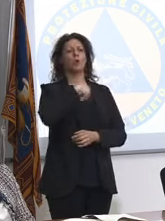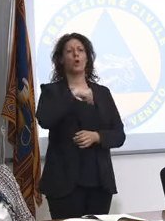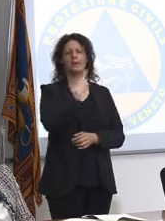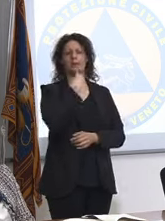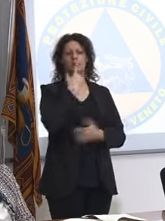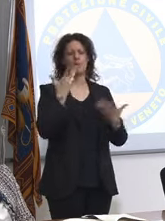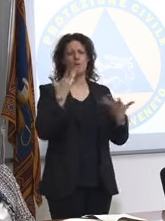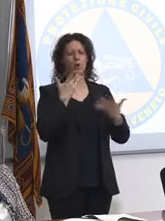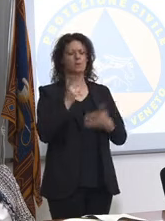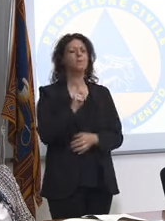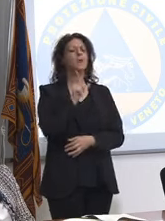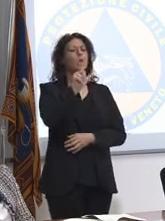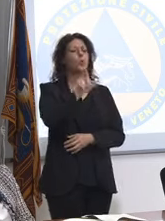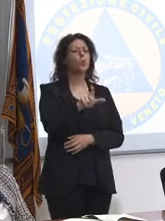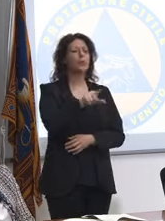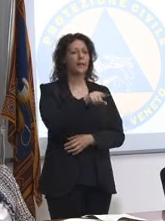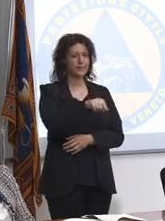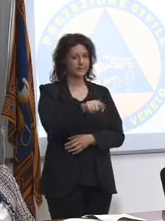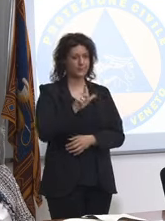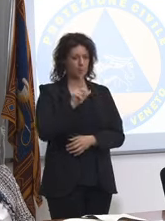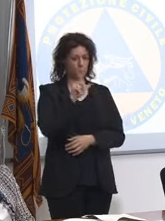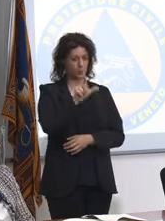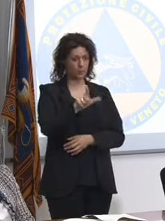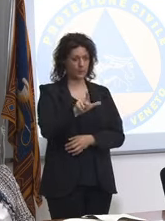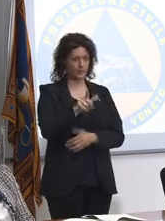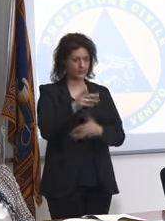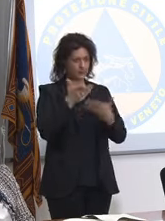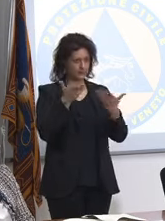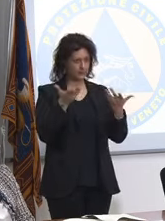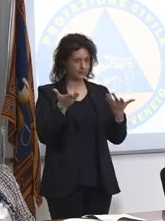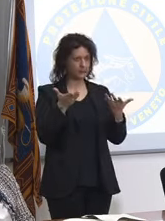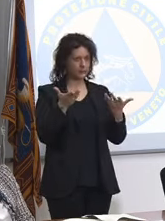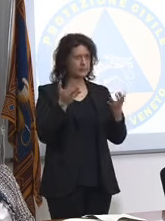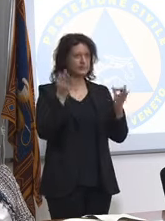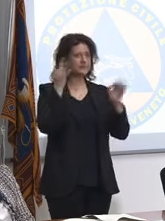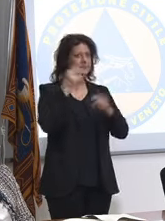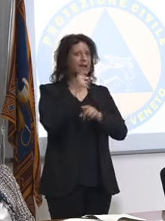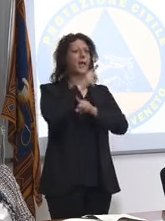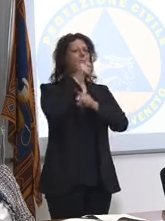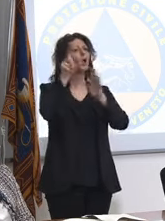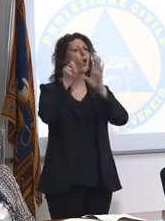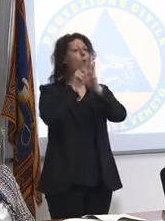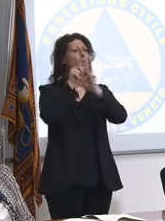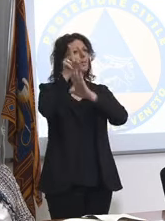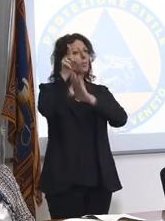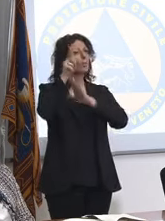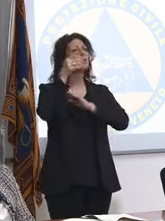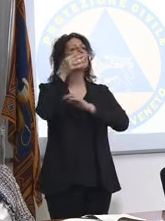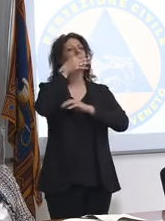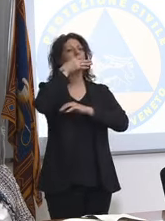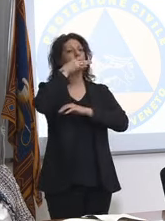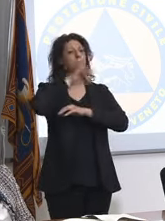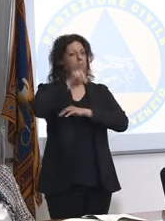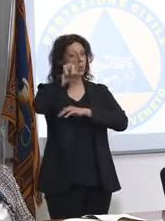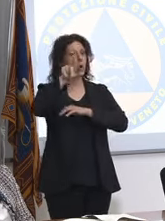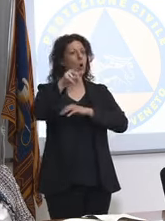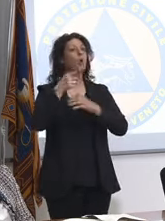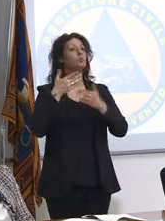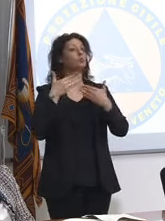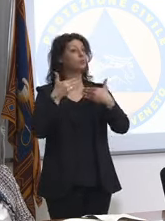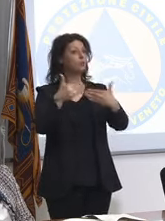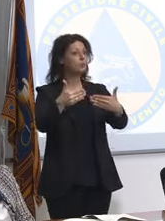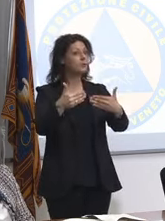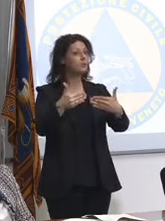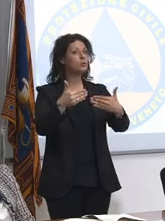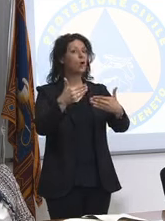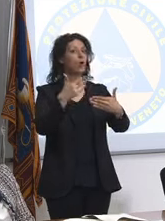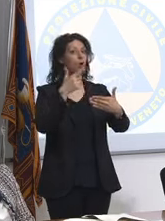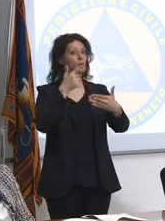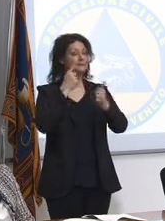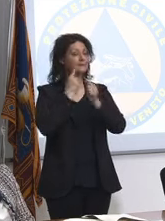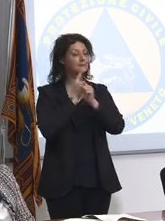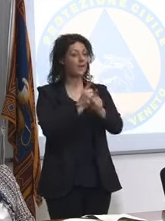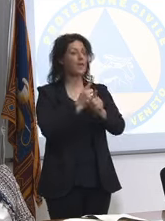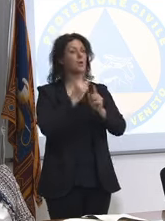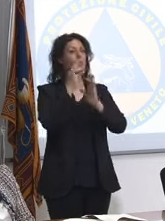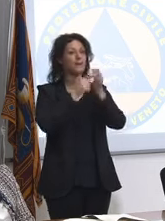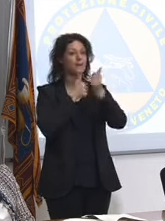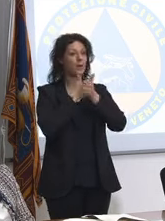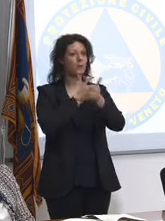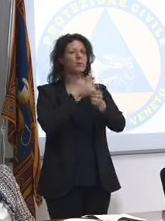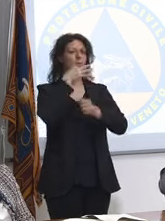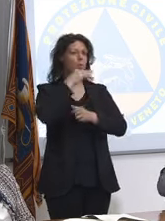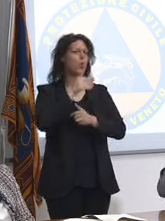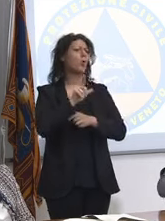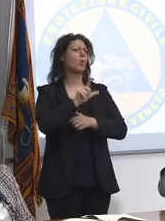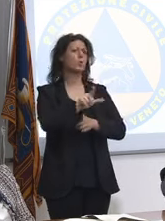mettiamo nelle condizioni, qualora siate in grado di adempiere subito lunedì, di aprire. Se poi avete necessità di manutenzione,